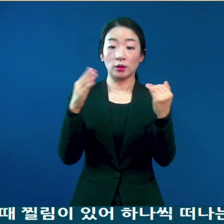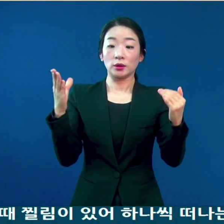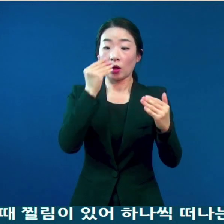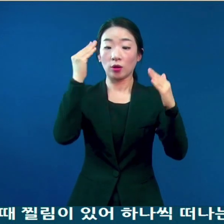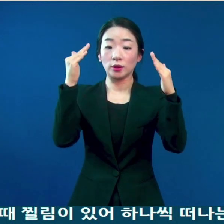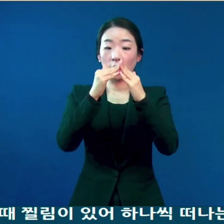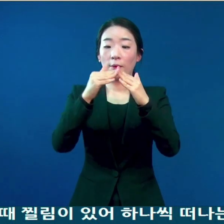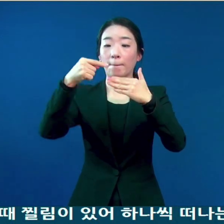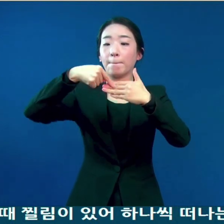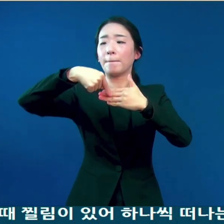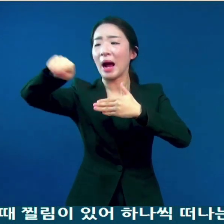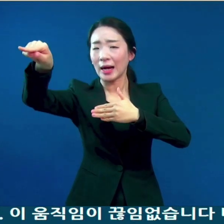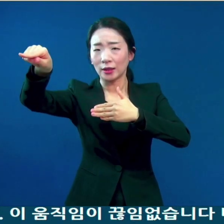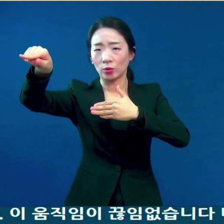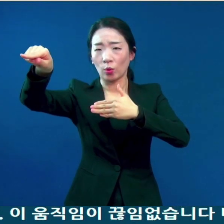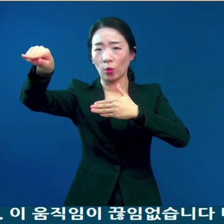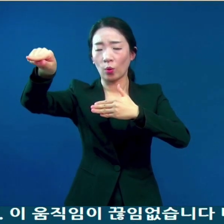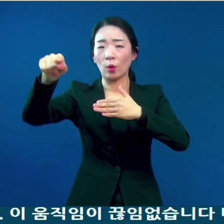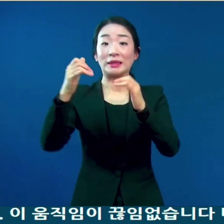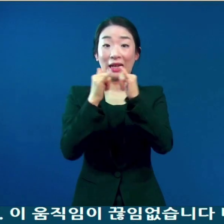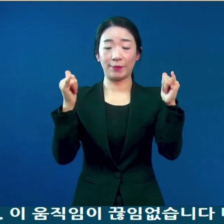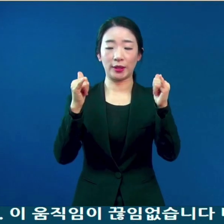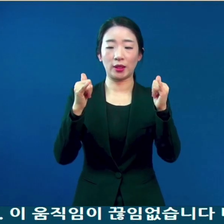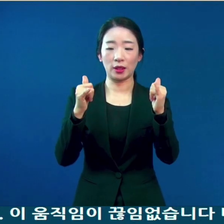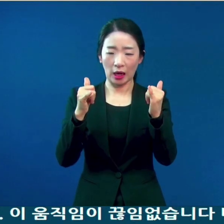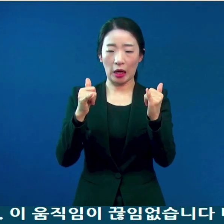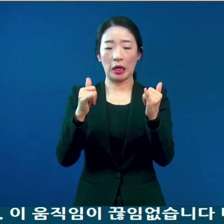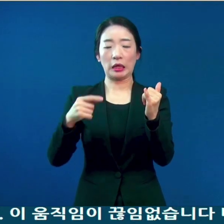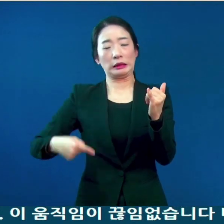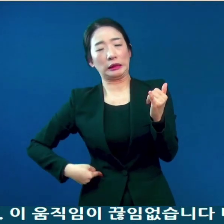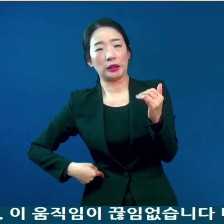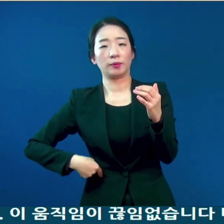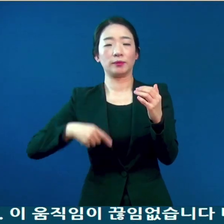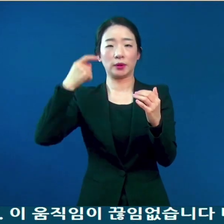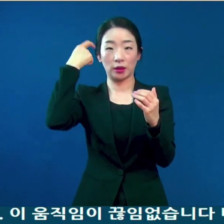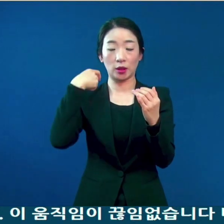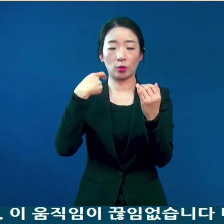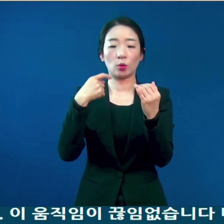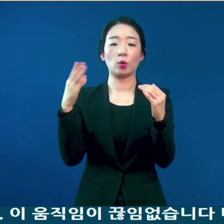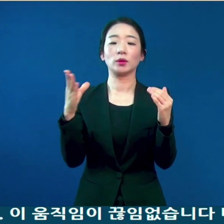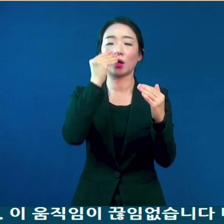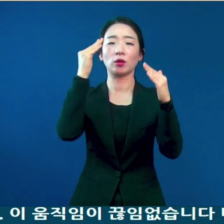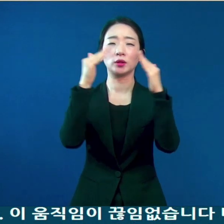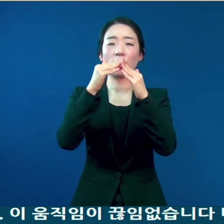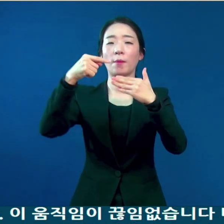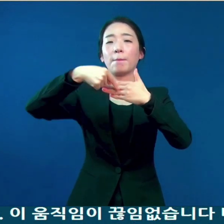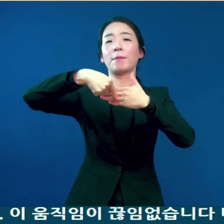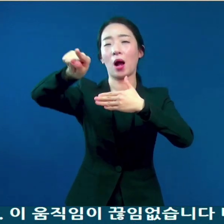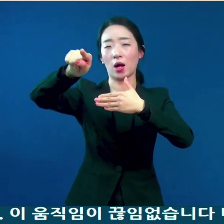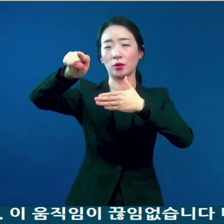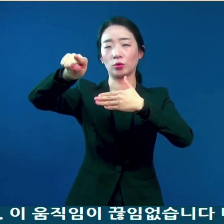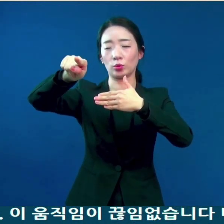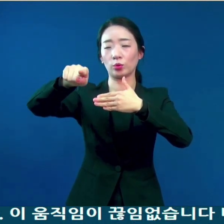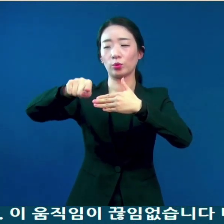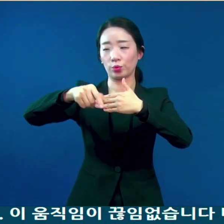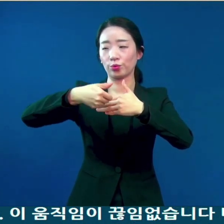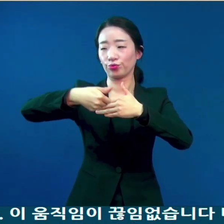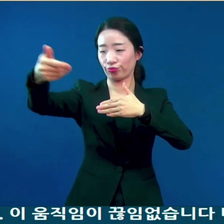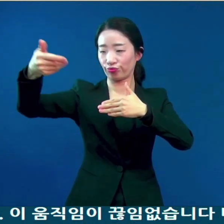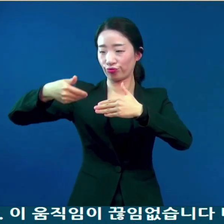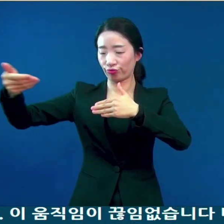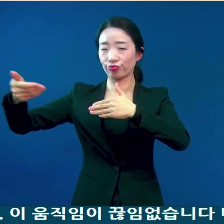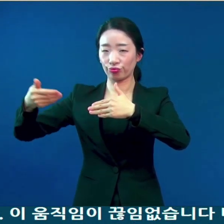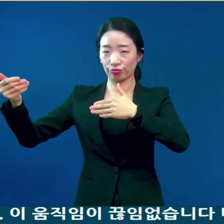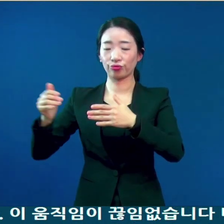뜻입니다. 왜 성전 밖으로 나간 이 동영상을 보여주셨을까요? 이 여인에게